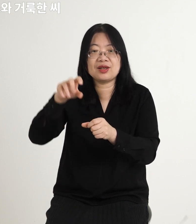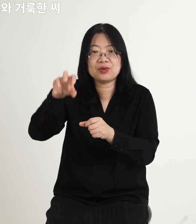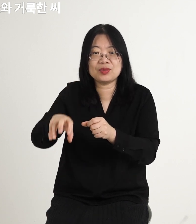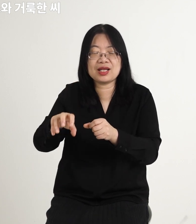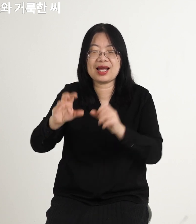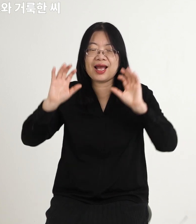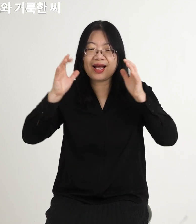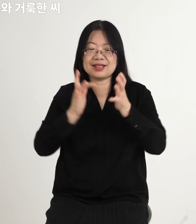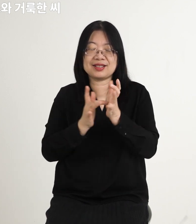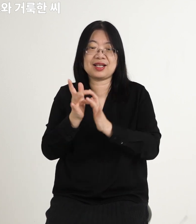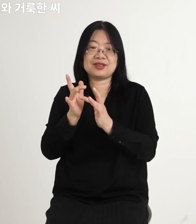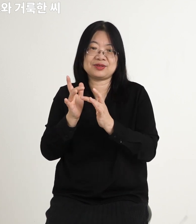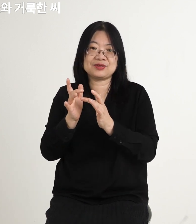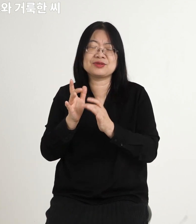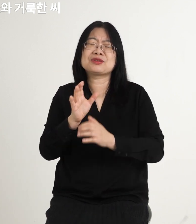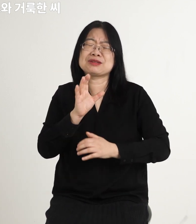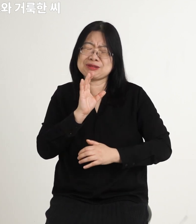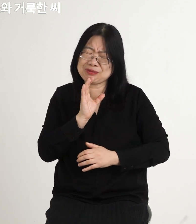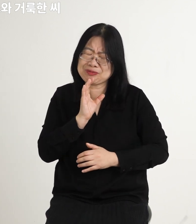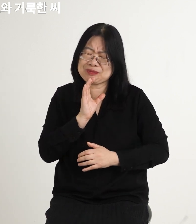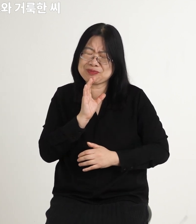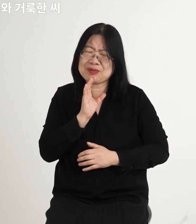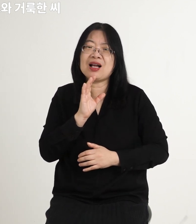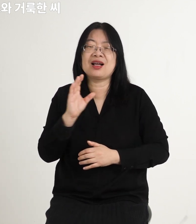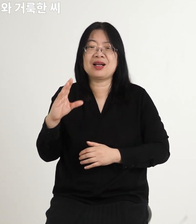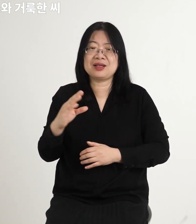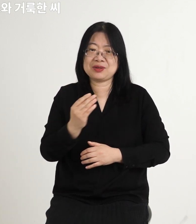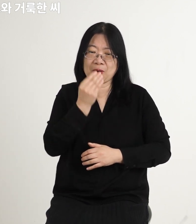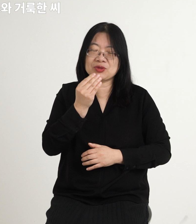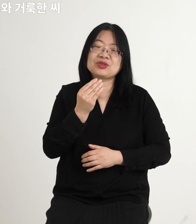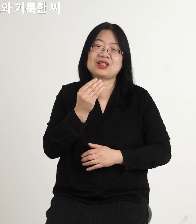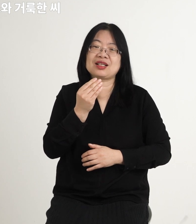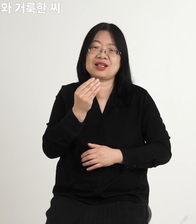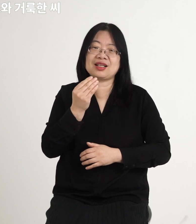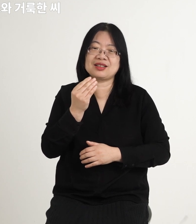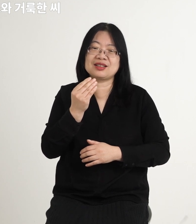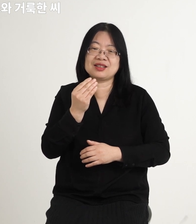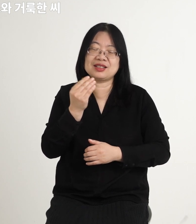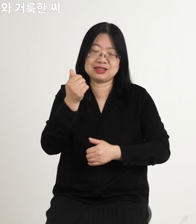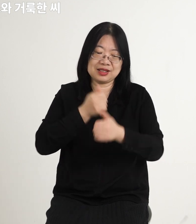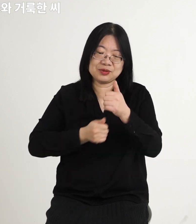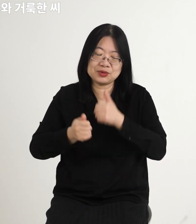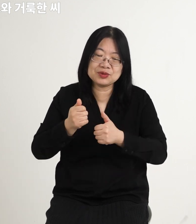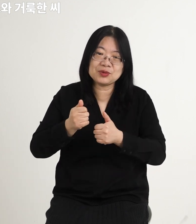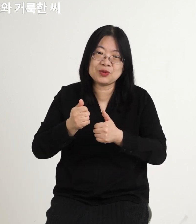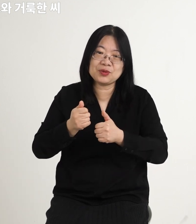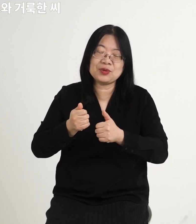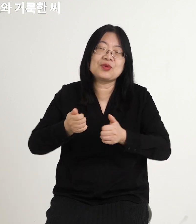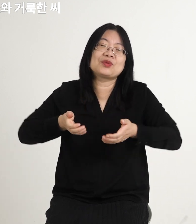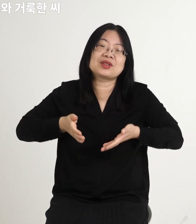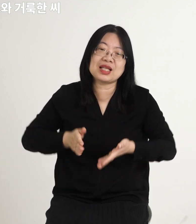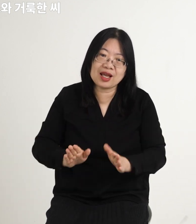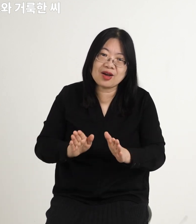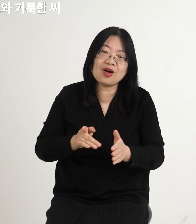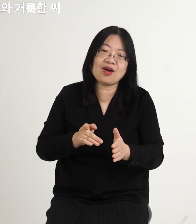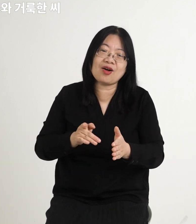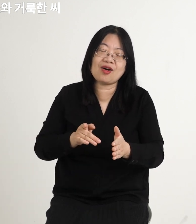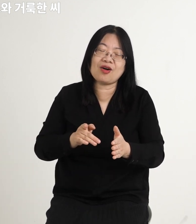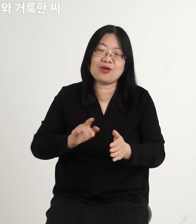예수가 실체로, 그 거룩한 씨가 실체로 드러나는 거예요. 믿습니까?